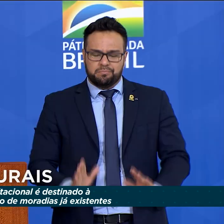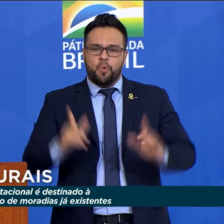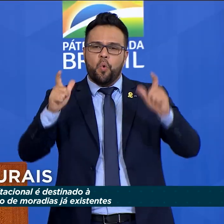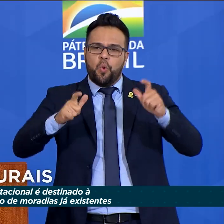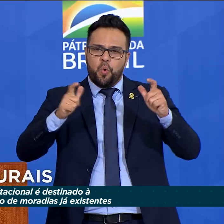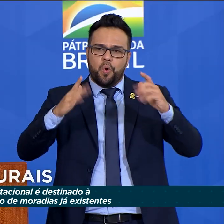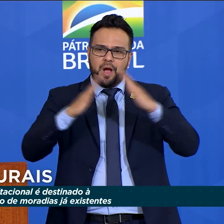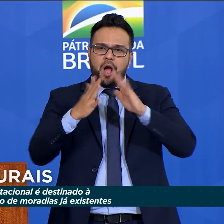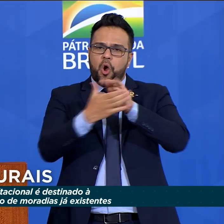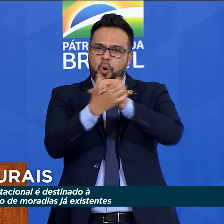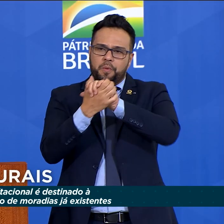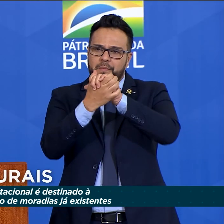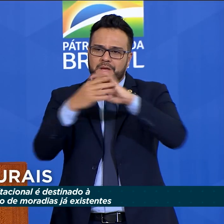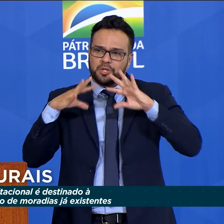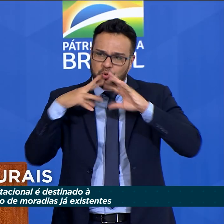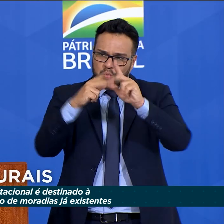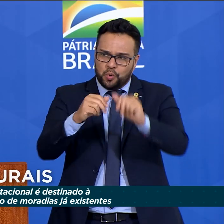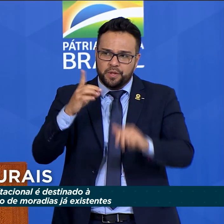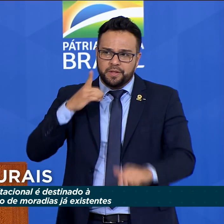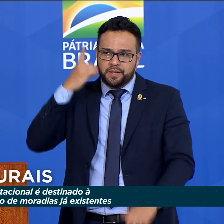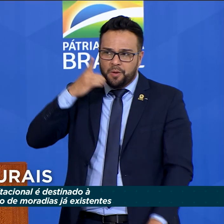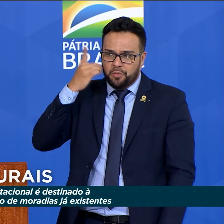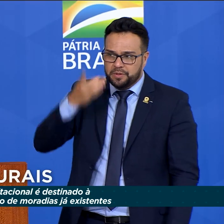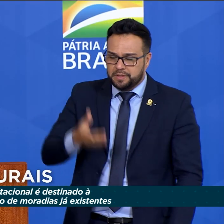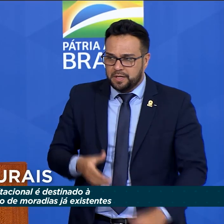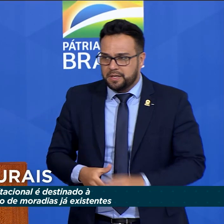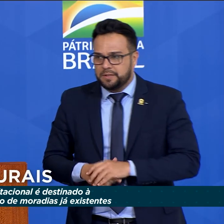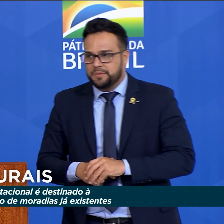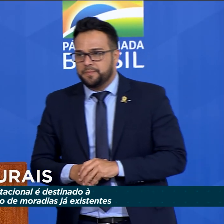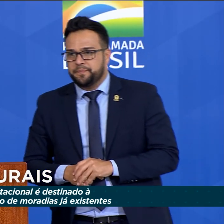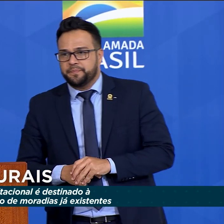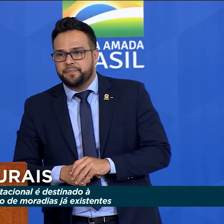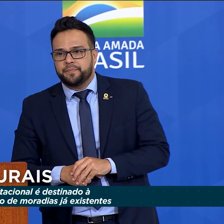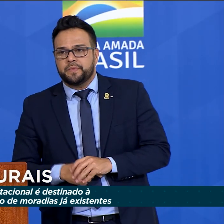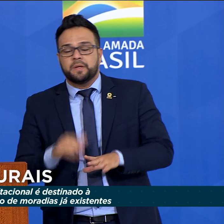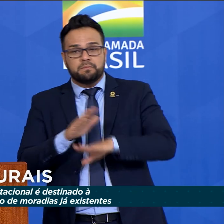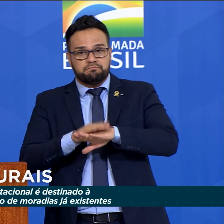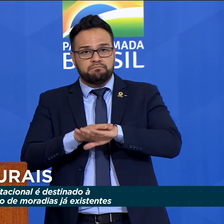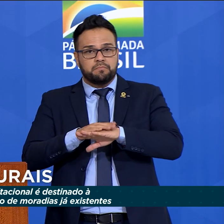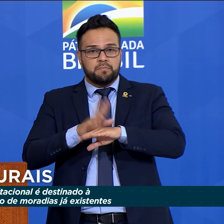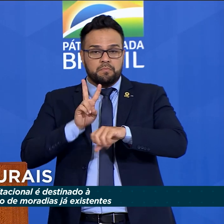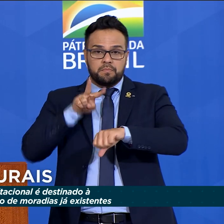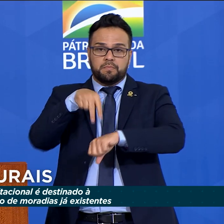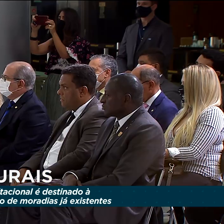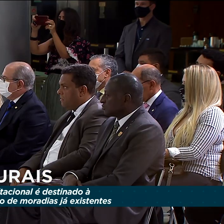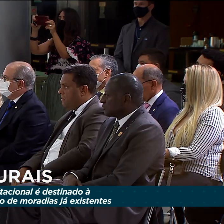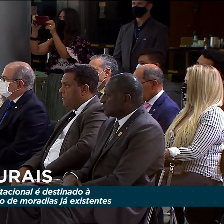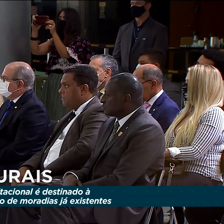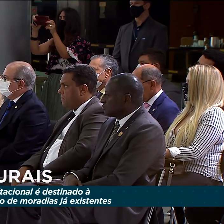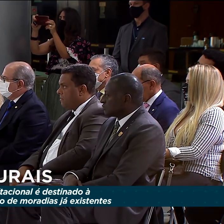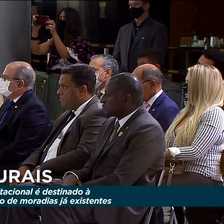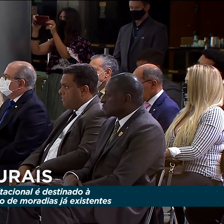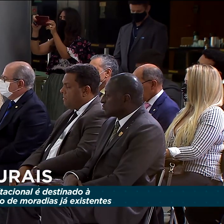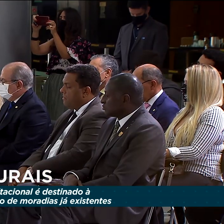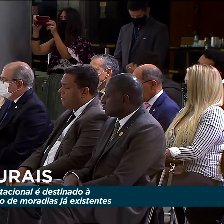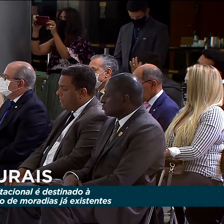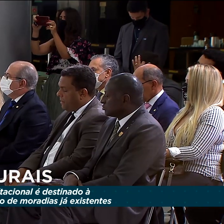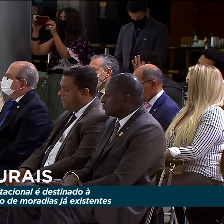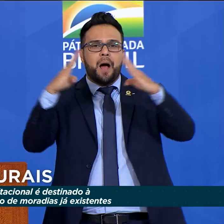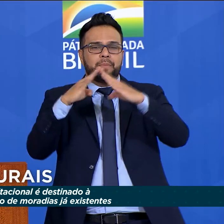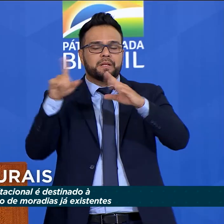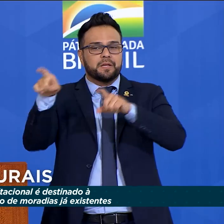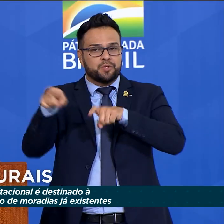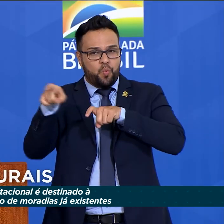também todos os deputados, em nome aqui do Ildo, que preside a Frente Parlamentar de Habitação